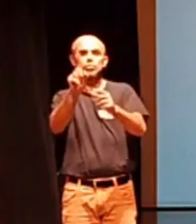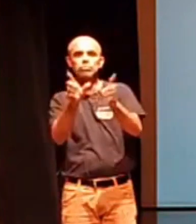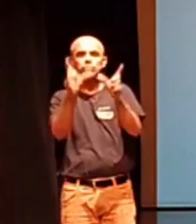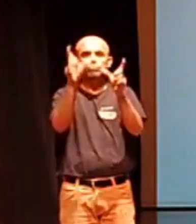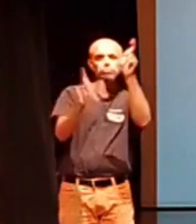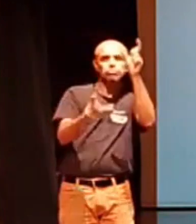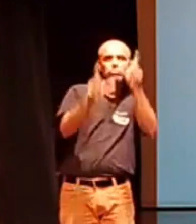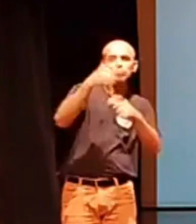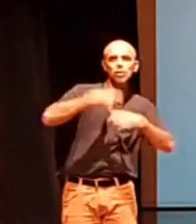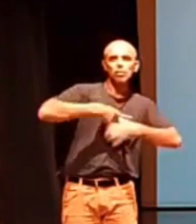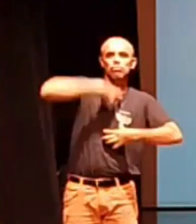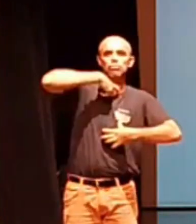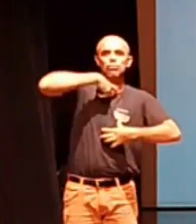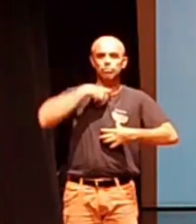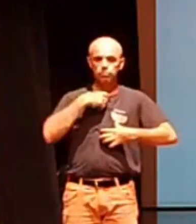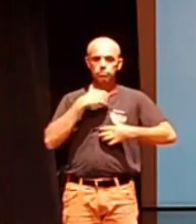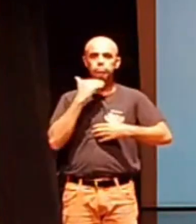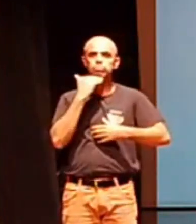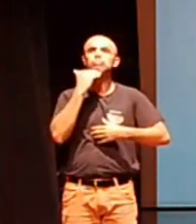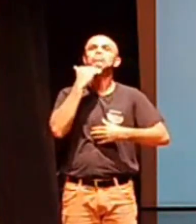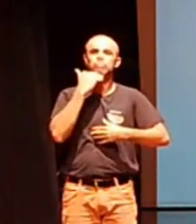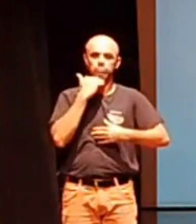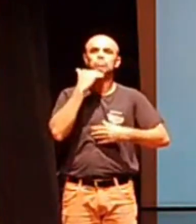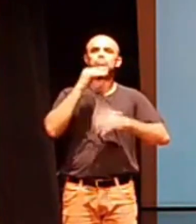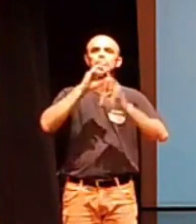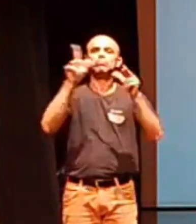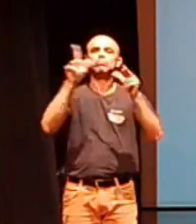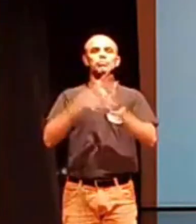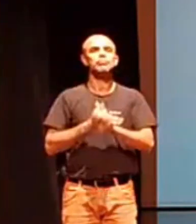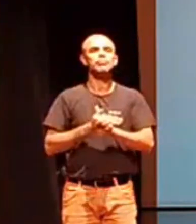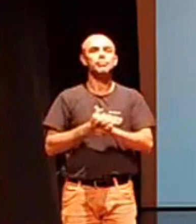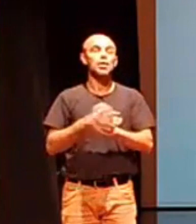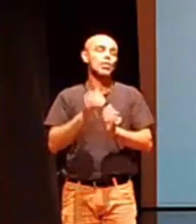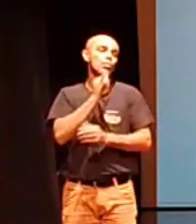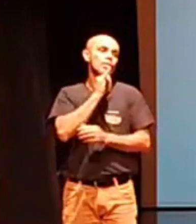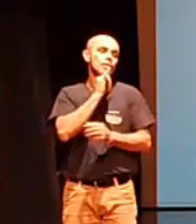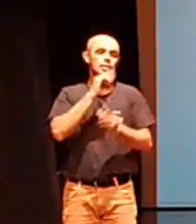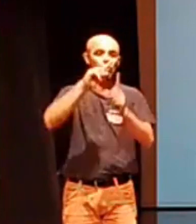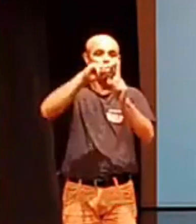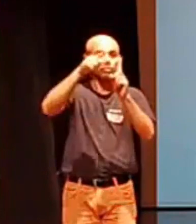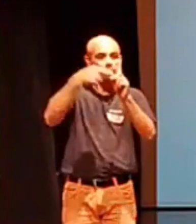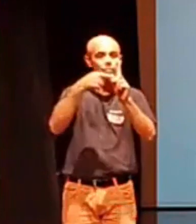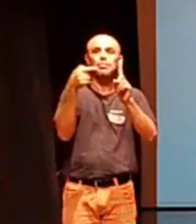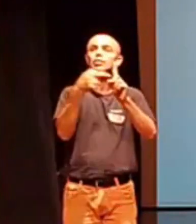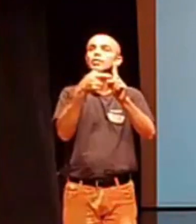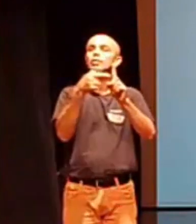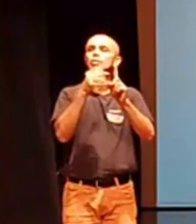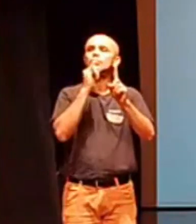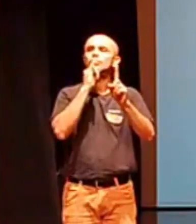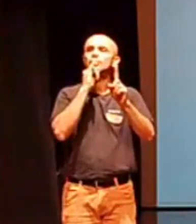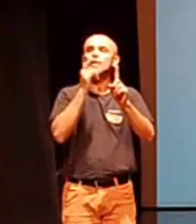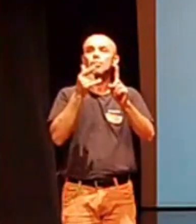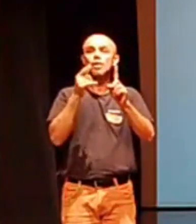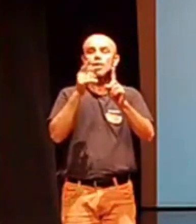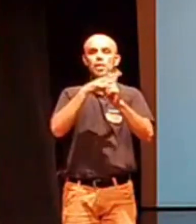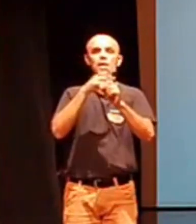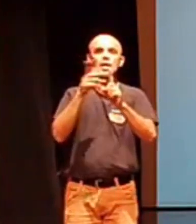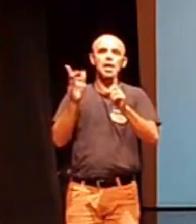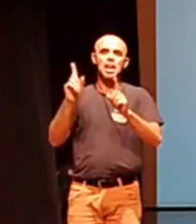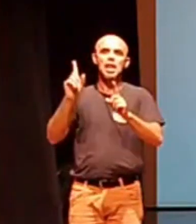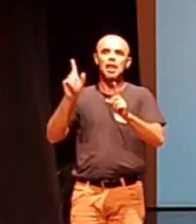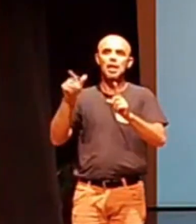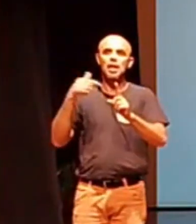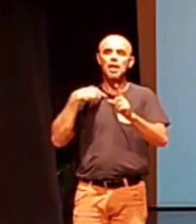diferentes, pessoas diferentes. Por exemplo, gestantes, a gente imagina que ela era promotora